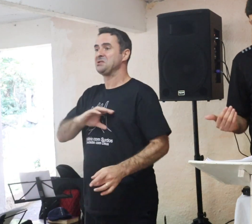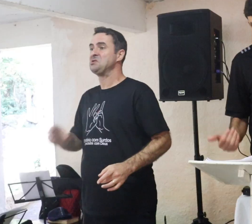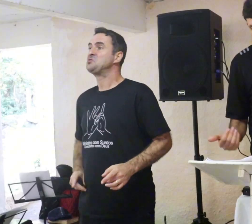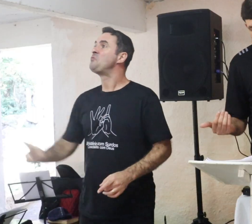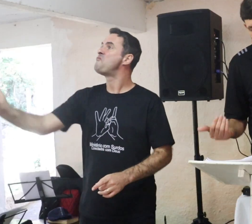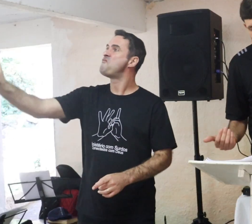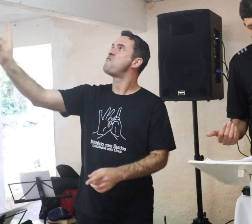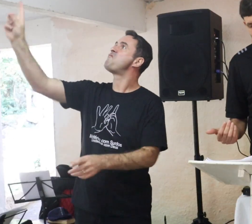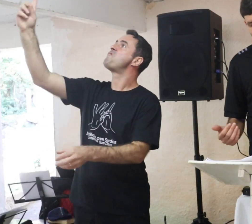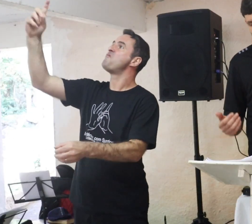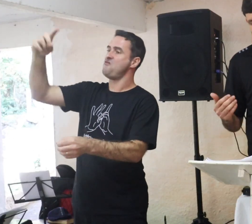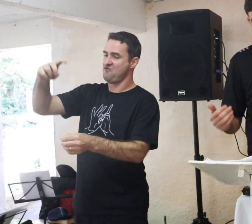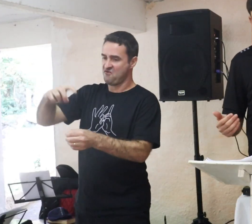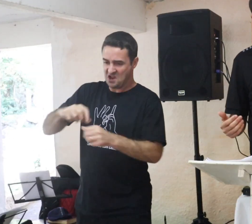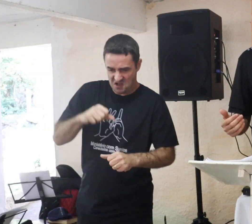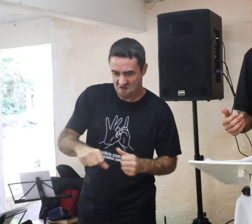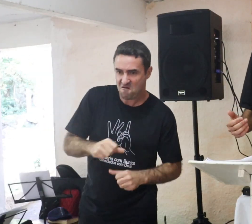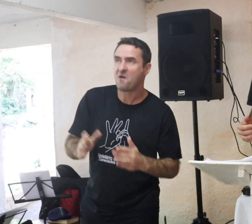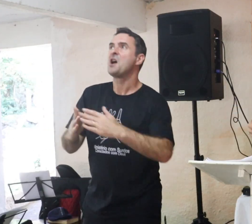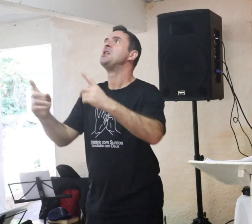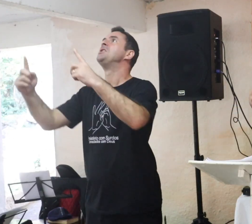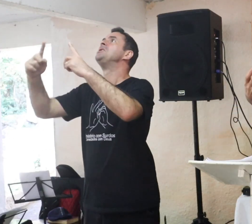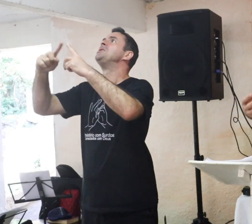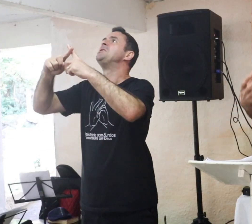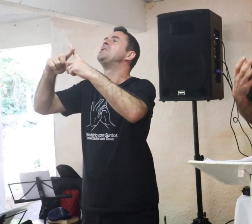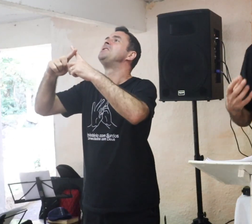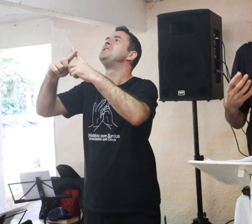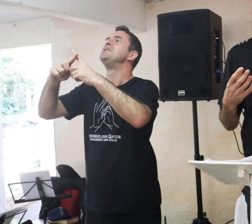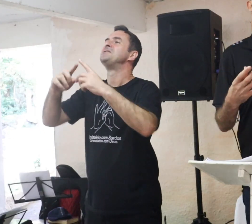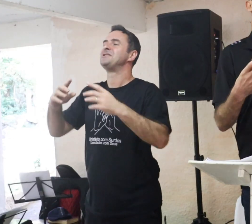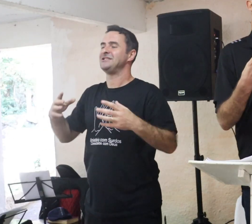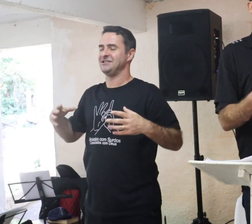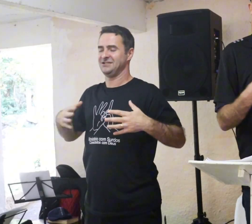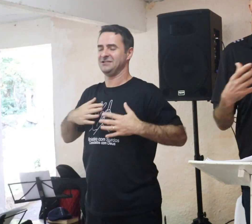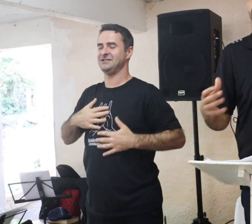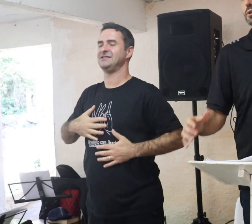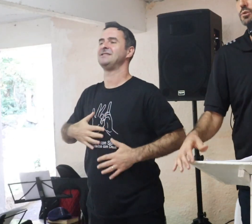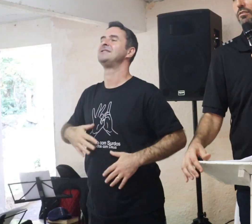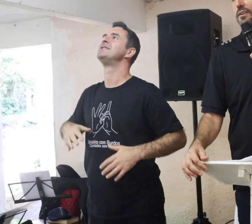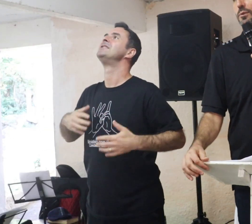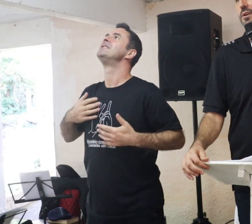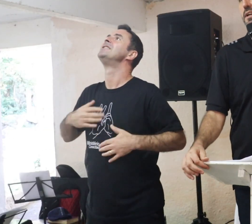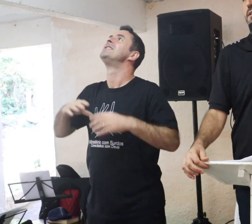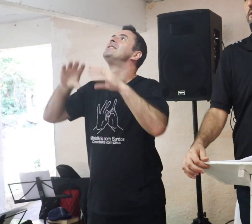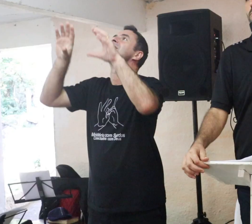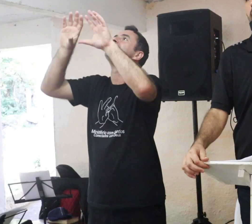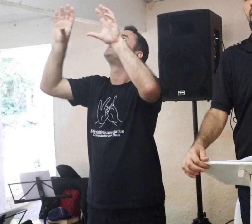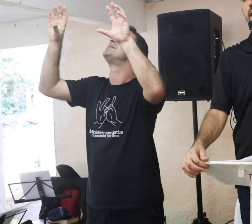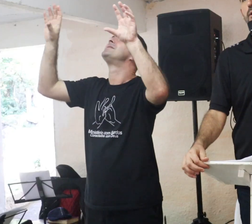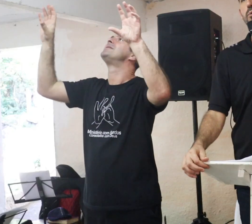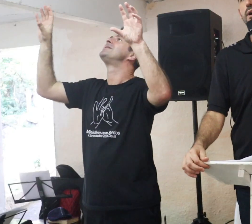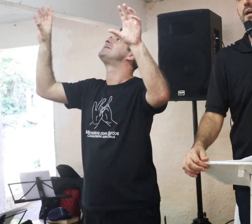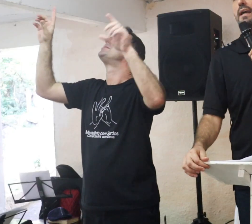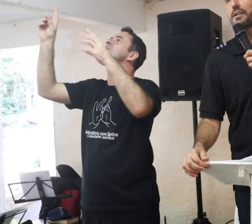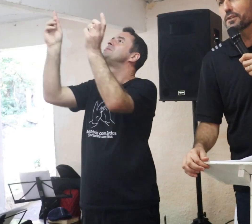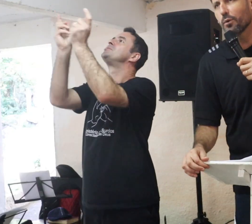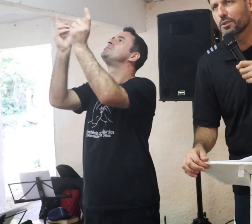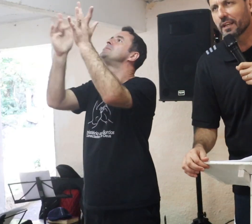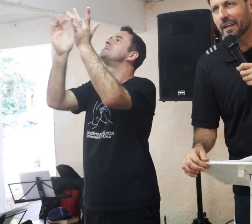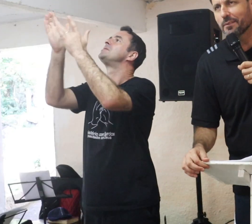igreja triunfante que desfrutará plenamente da presença do seu Salvador. E isso é